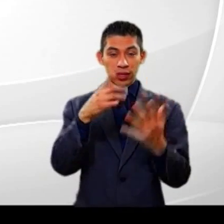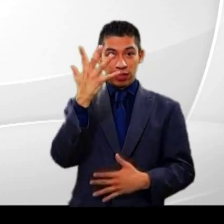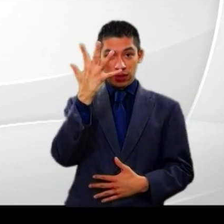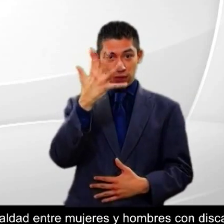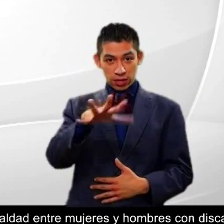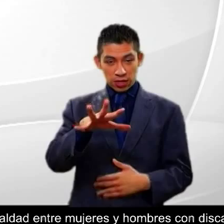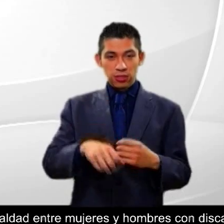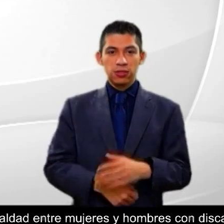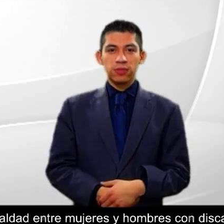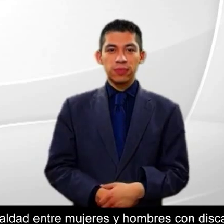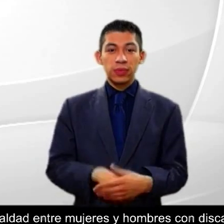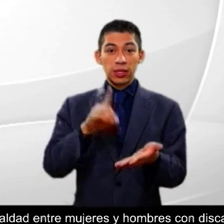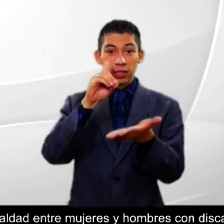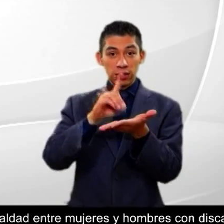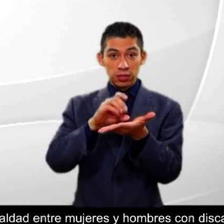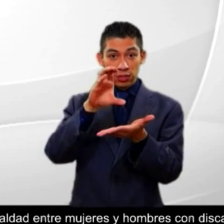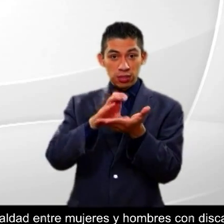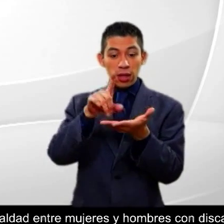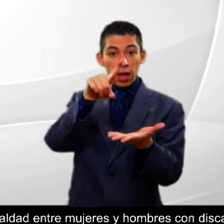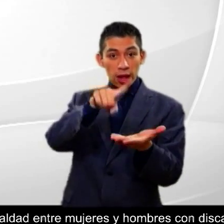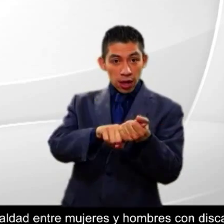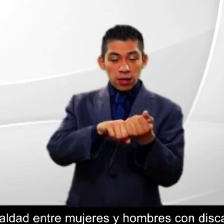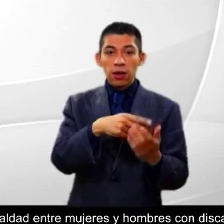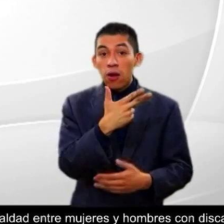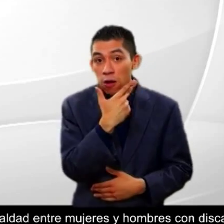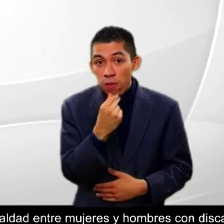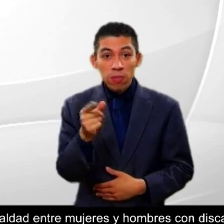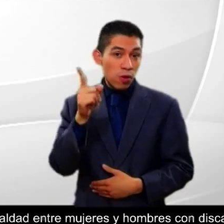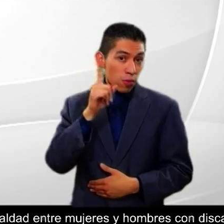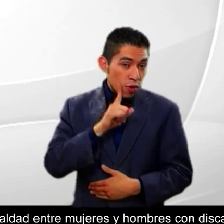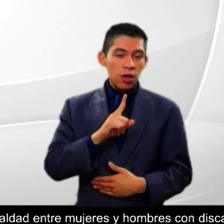10. La igualdad entre mujeres y hombres con discapacidad